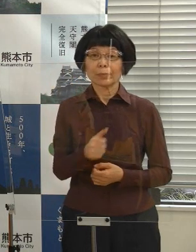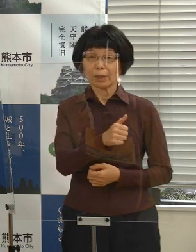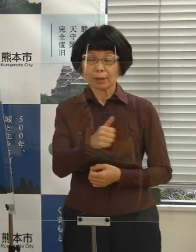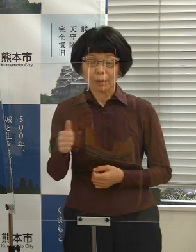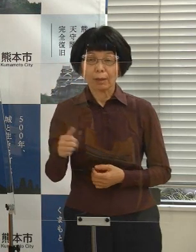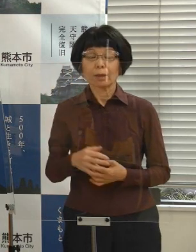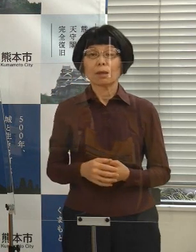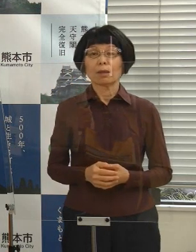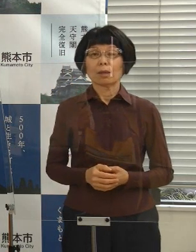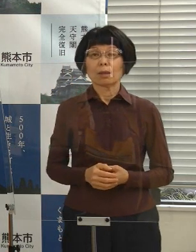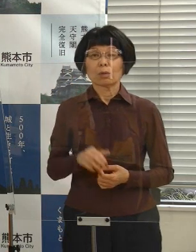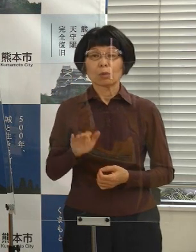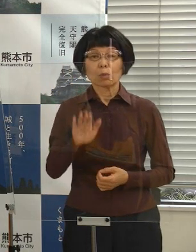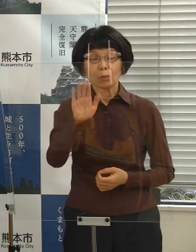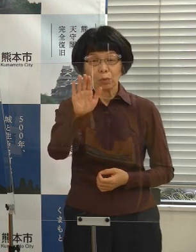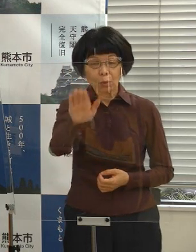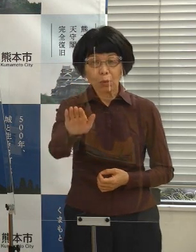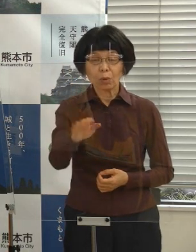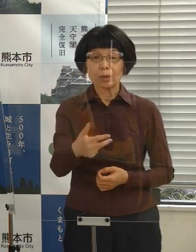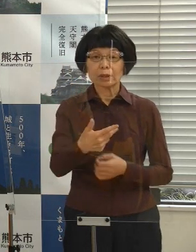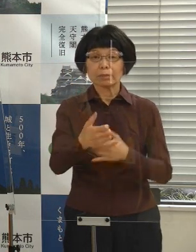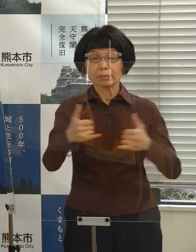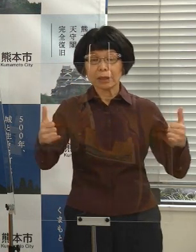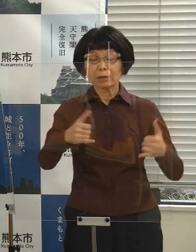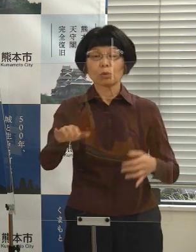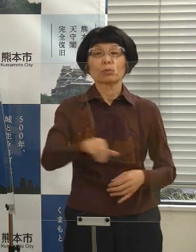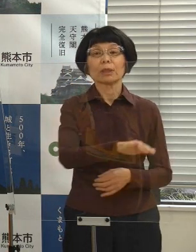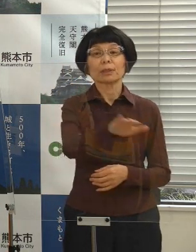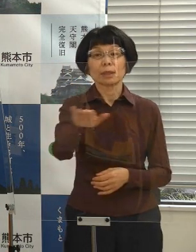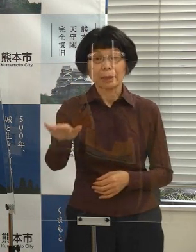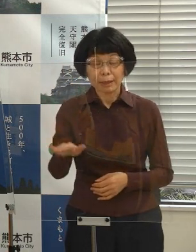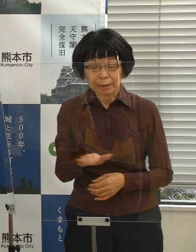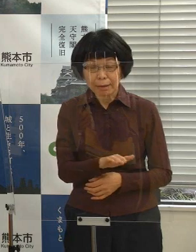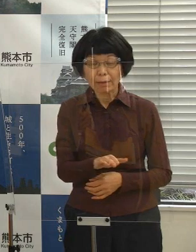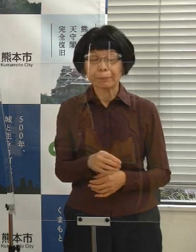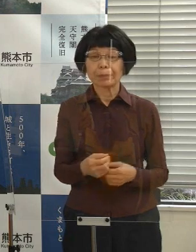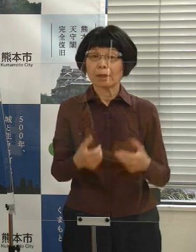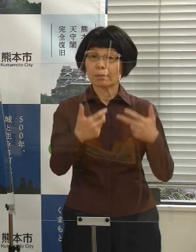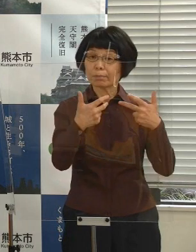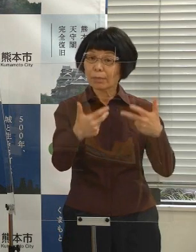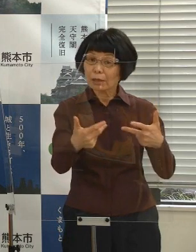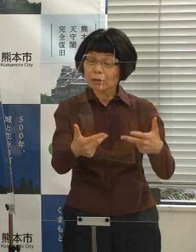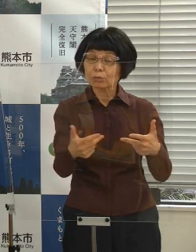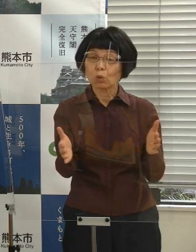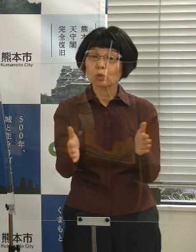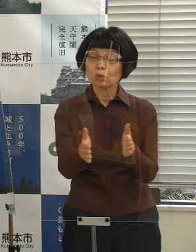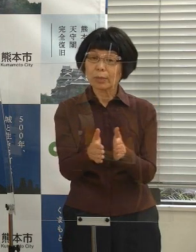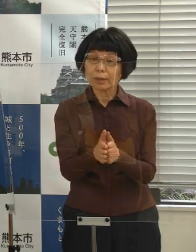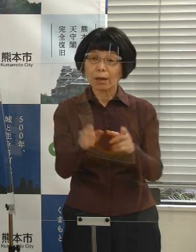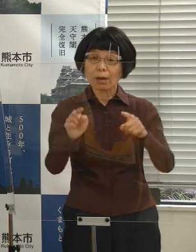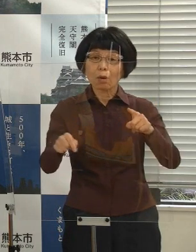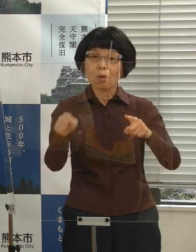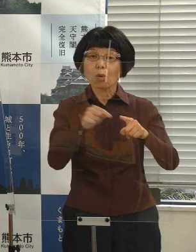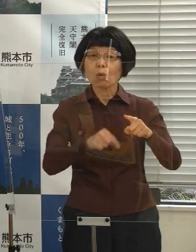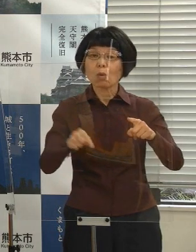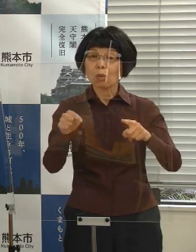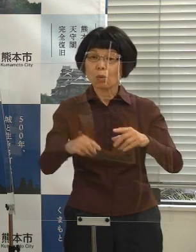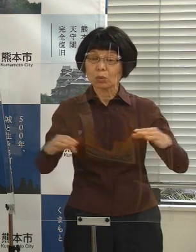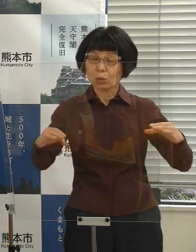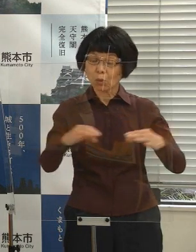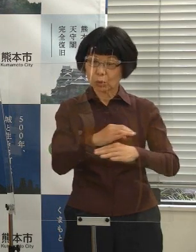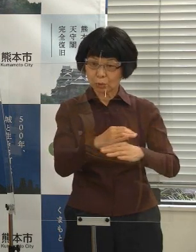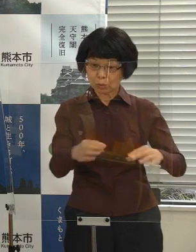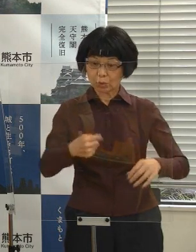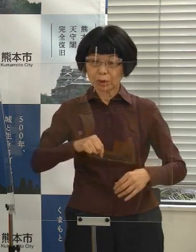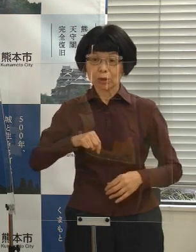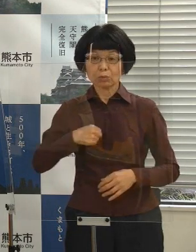り多くの市民の皆さんがですね、そのバスも含めた公共交通をできるだけ自家用車から離